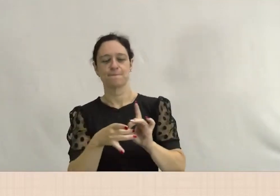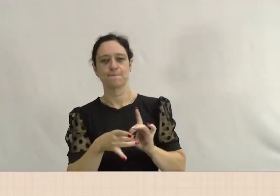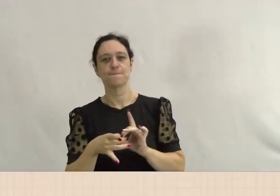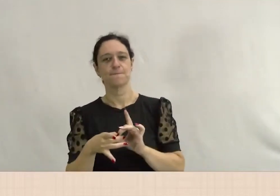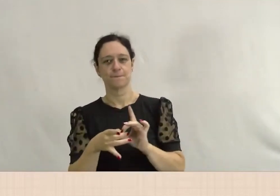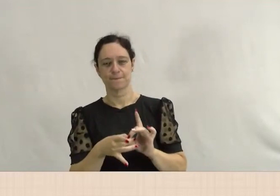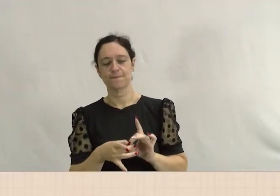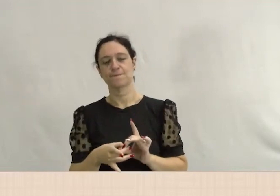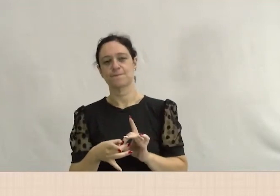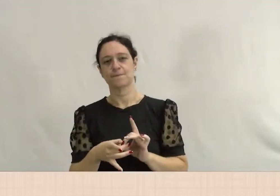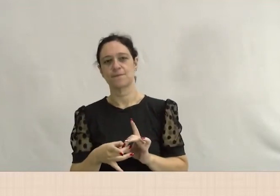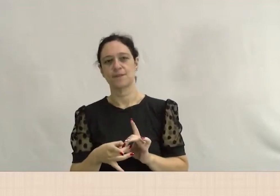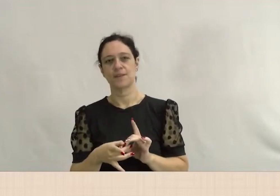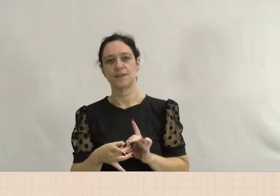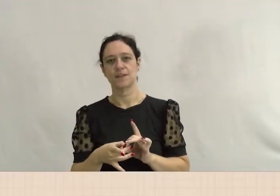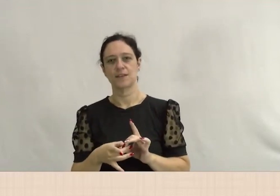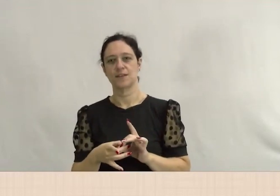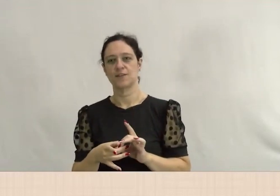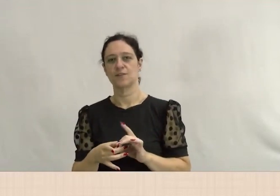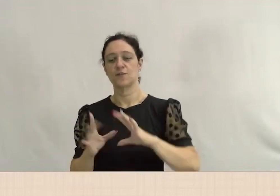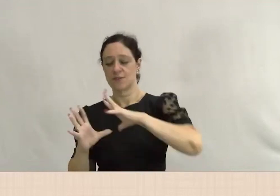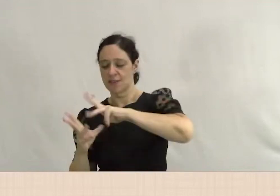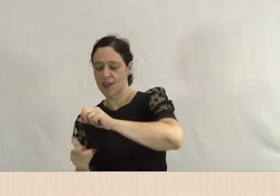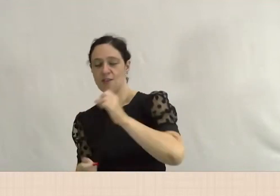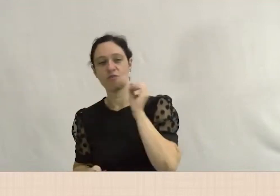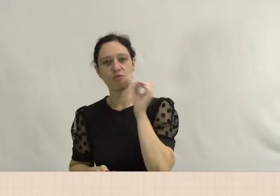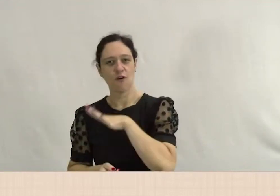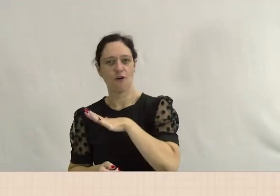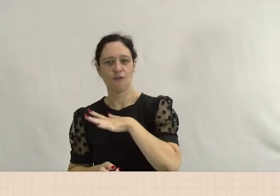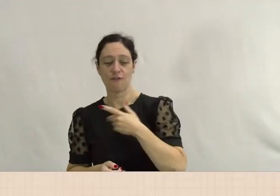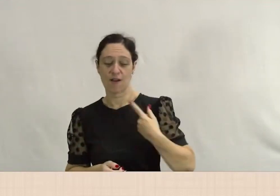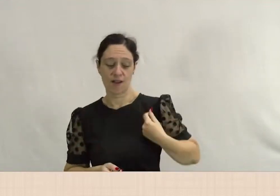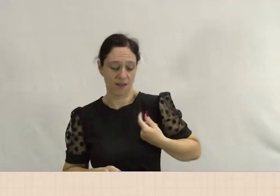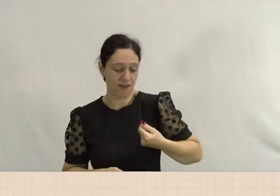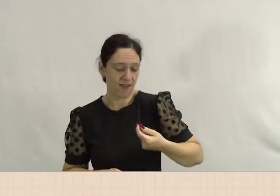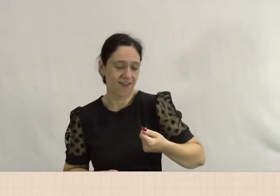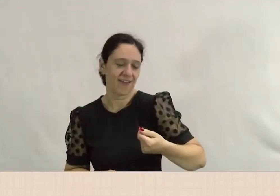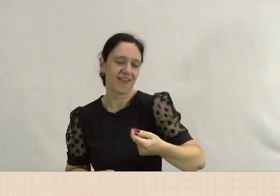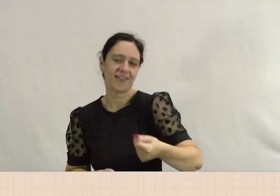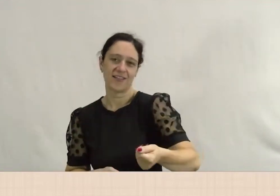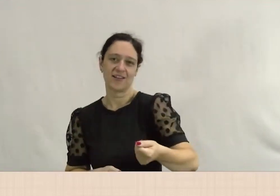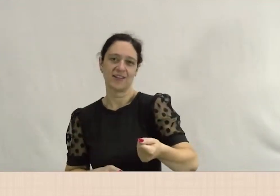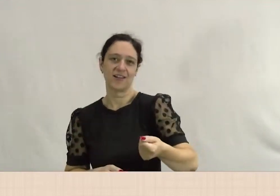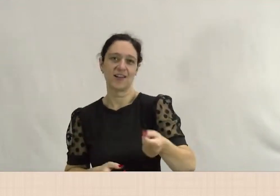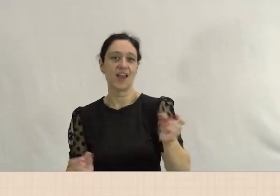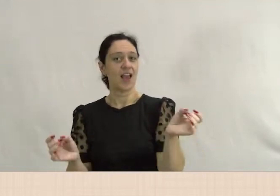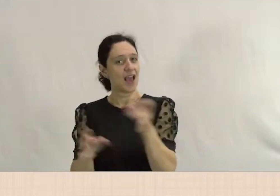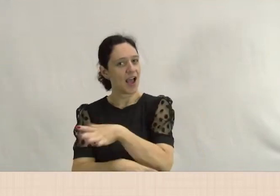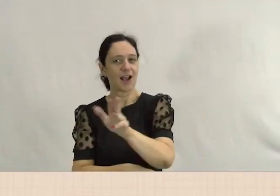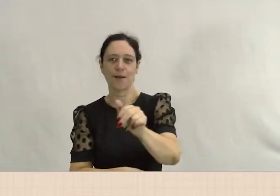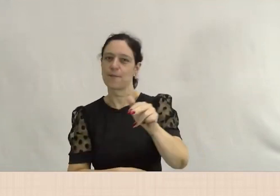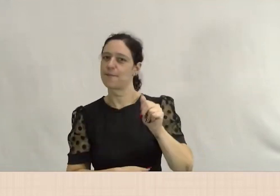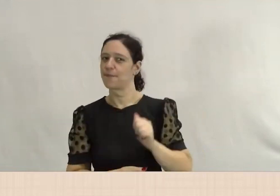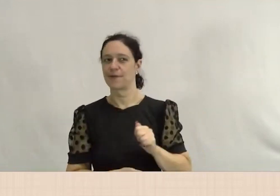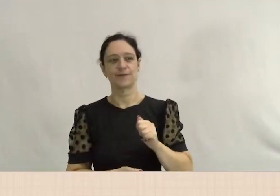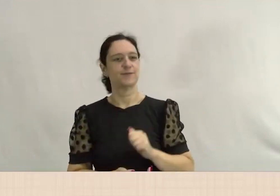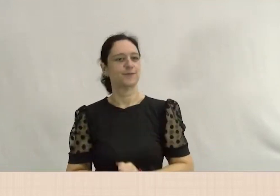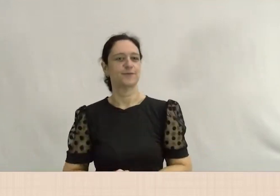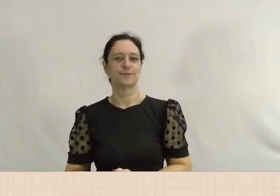terra, né? Nova Jerusalém, é por toda a eternidade. E nunca mais vai parar esse tecido,